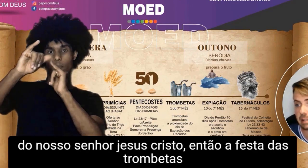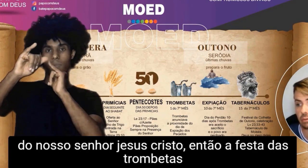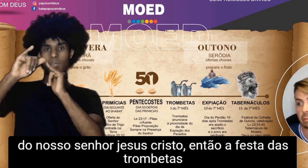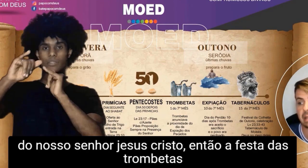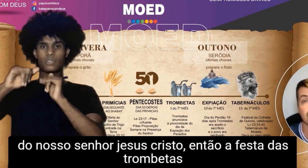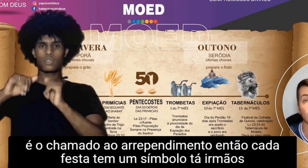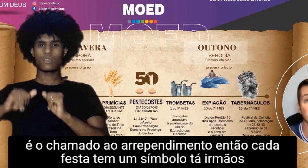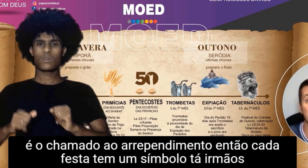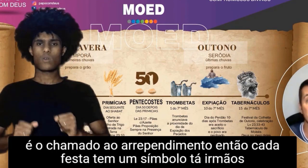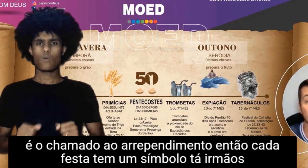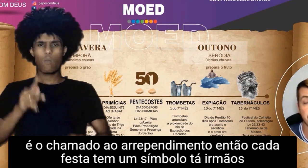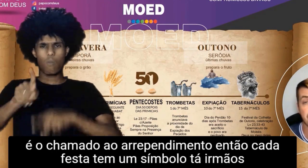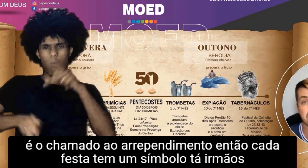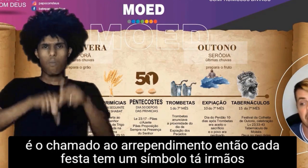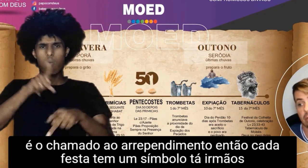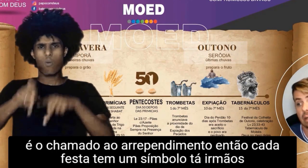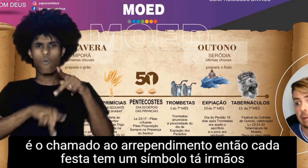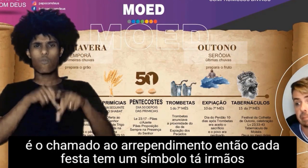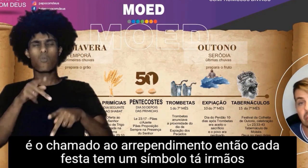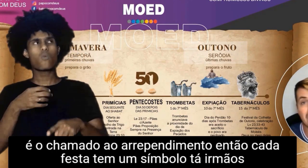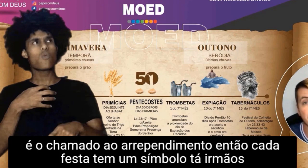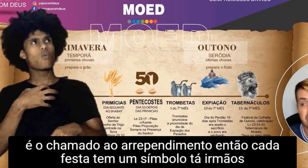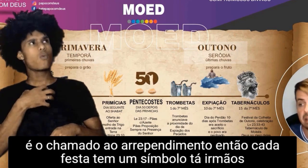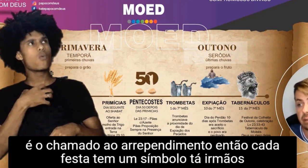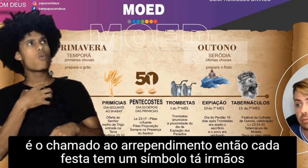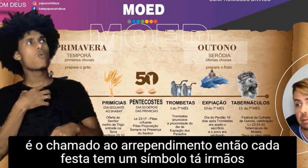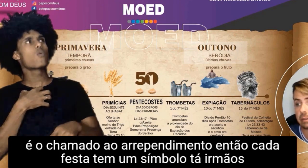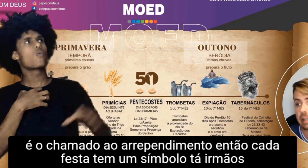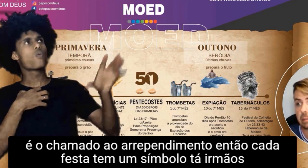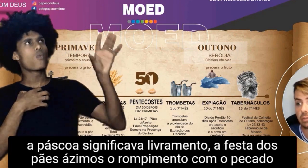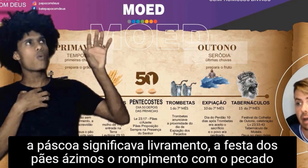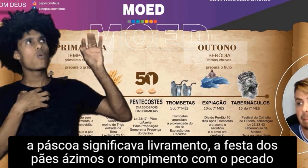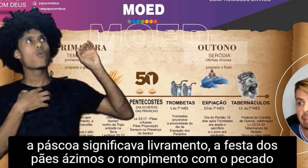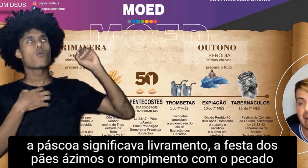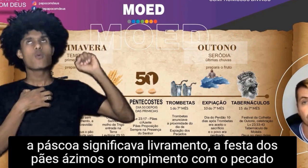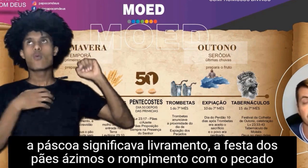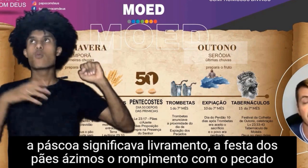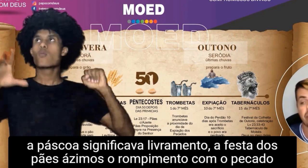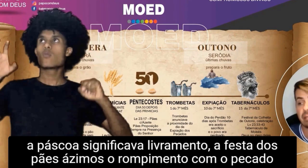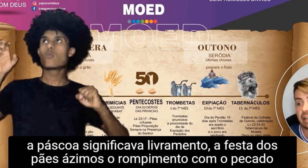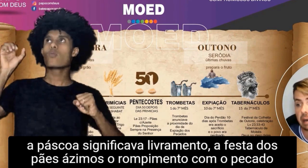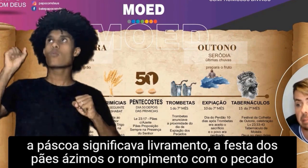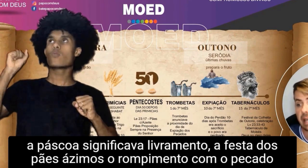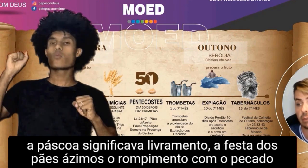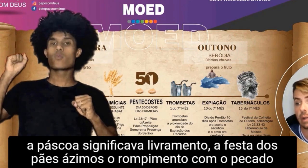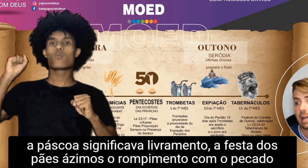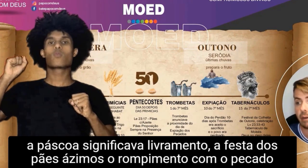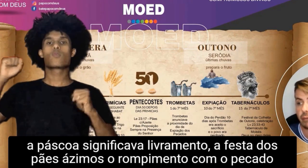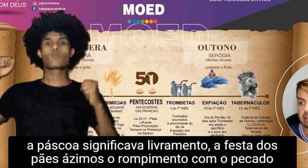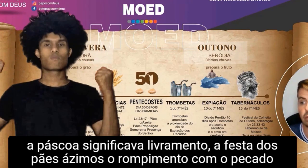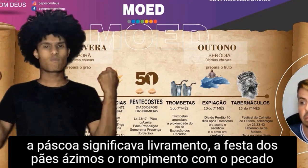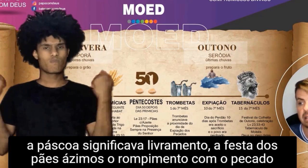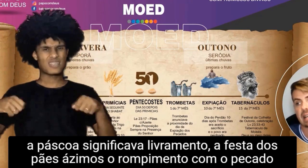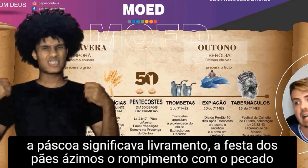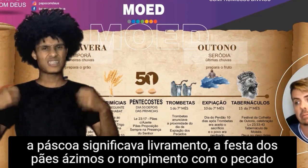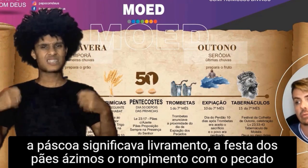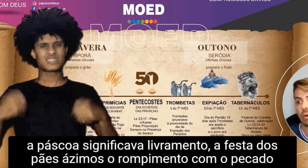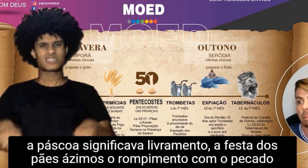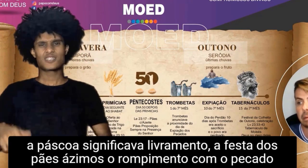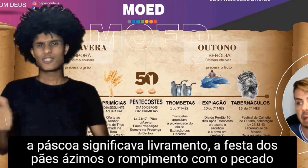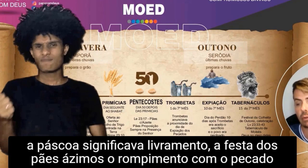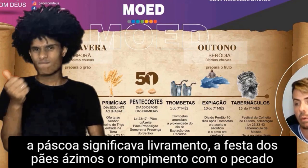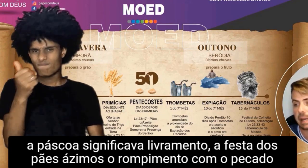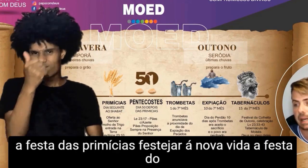ó, a festa das trombetas é o chamado ao arrependimento. Então, cada festa tem um símbolo, tá, irmãos? Ó, a Páscoa significava livramento, a festa dos pães